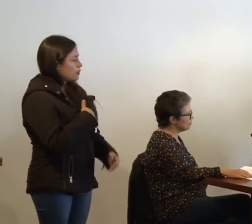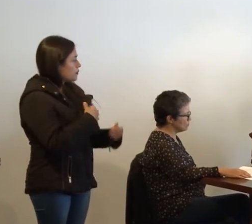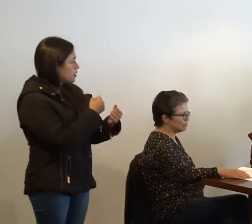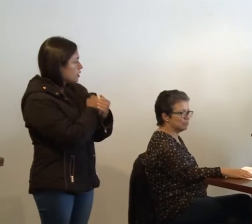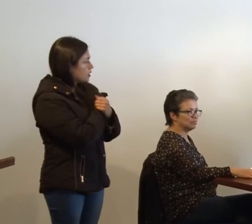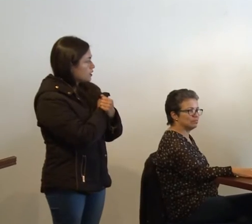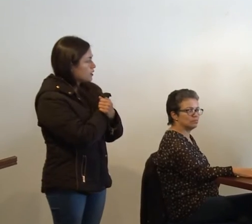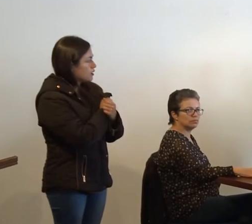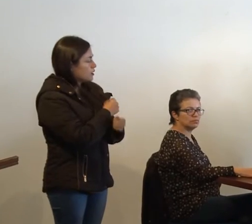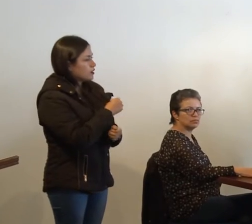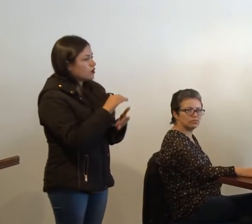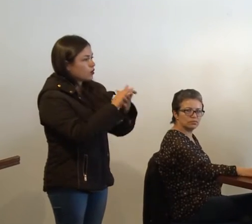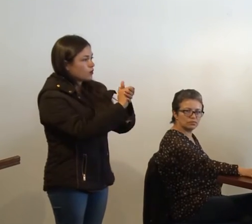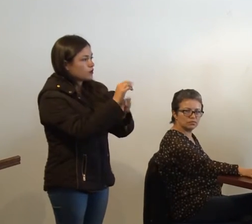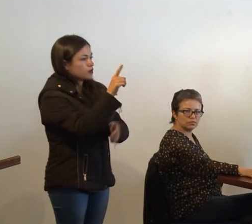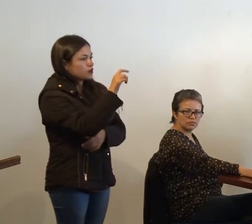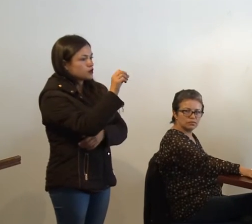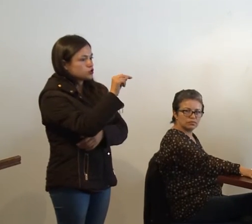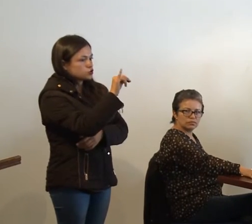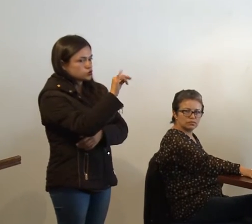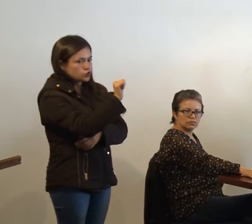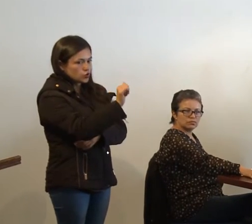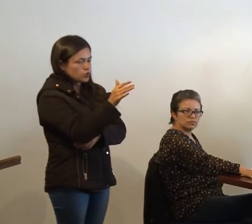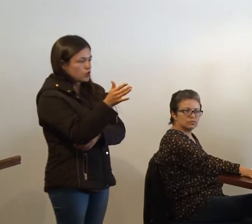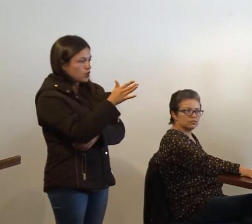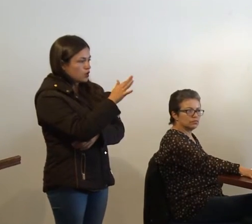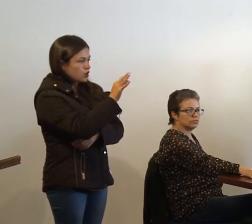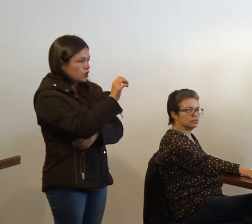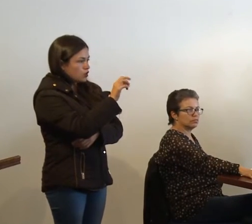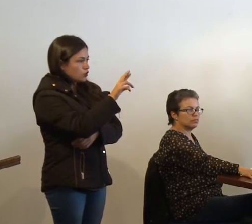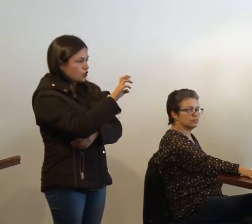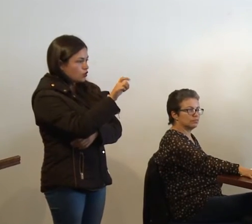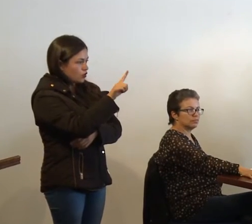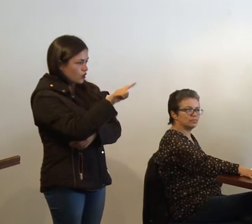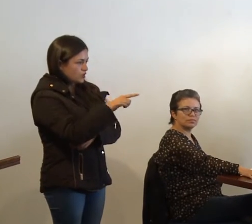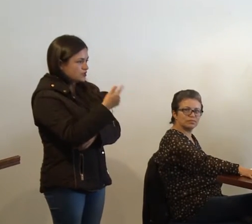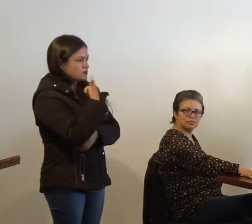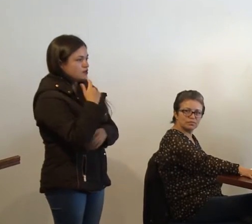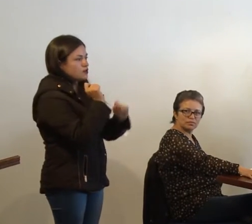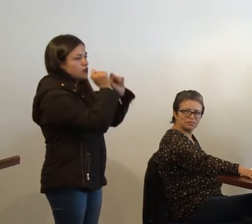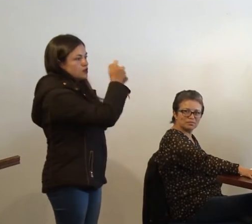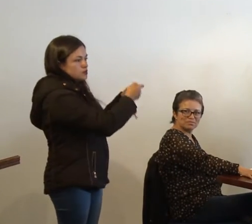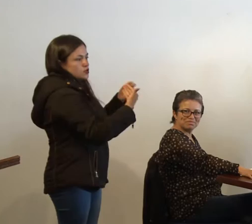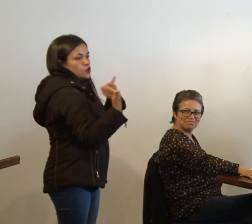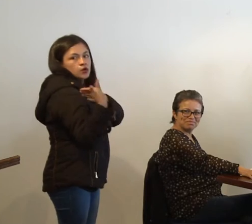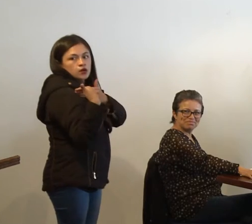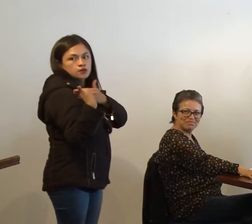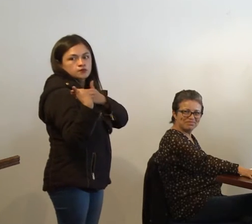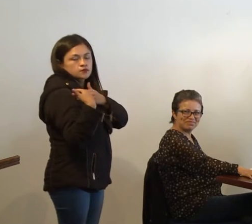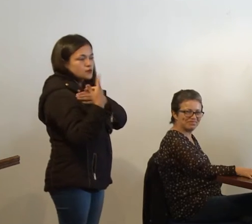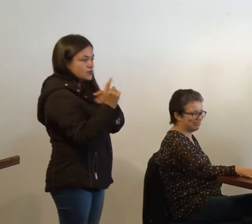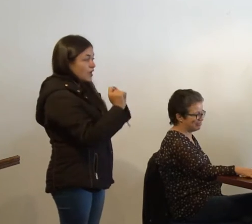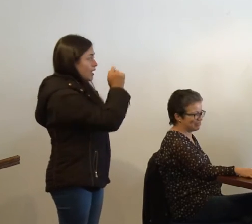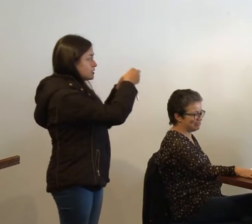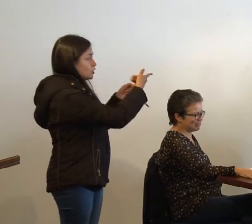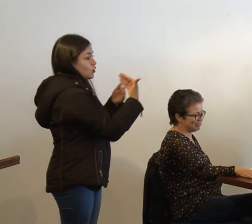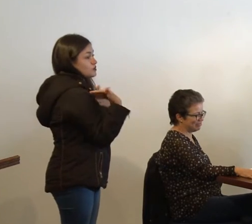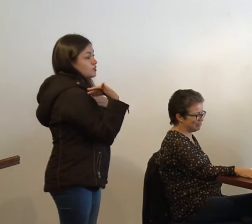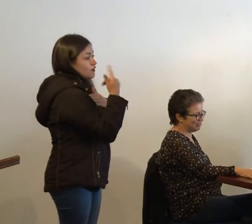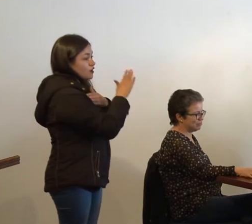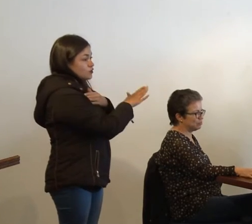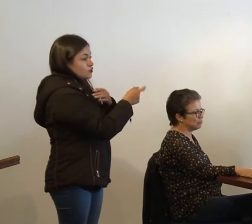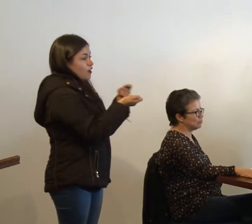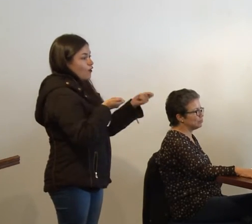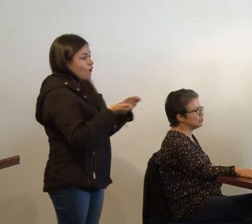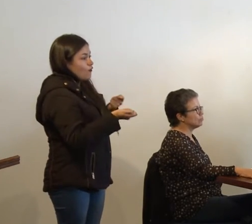compañera Sonia Torres me haya pedido que me encargara de esta tarea. Porque se trata de